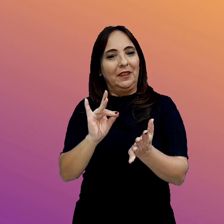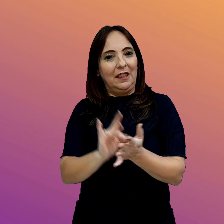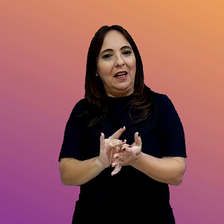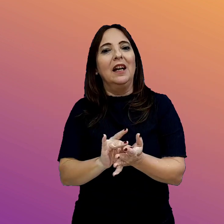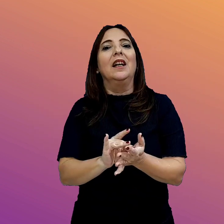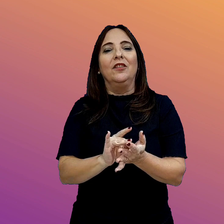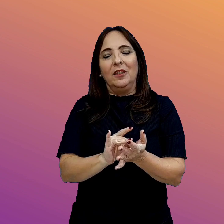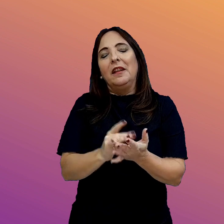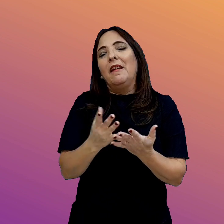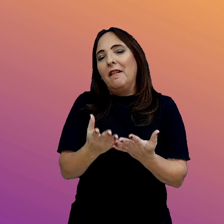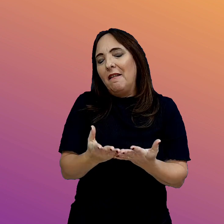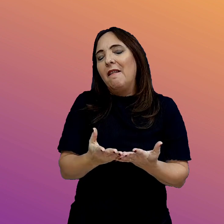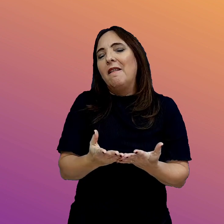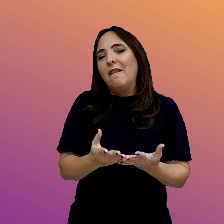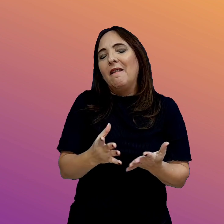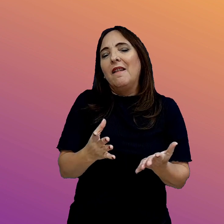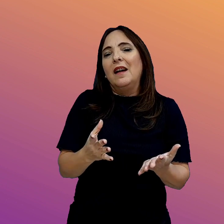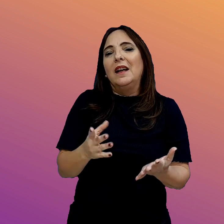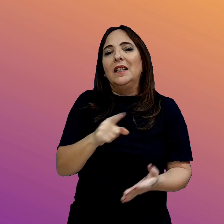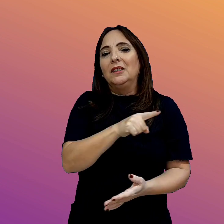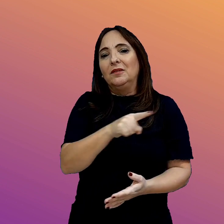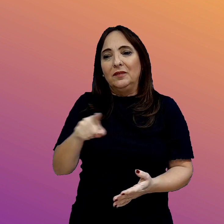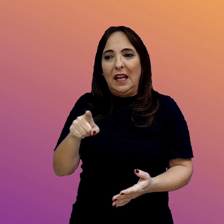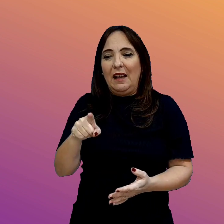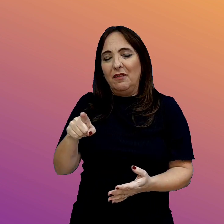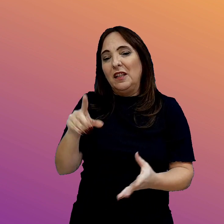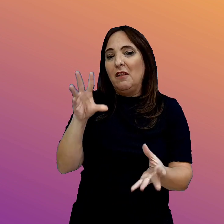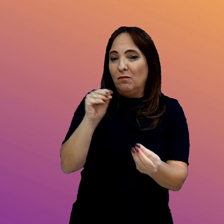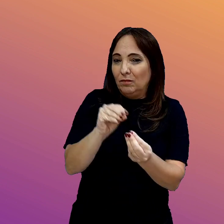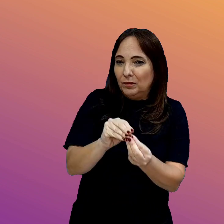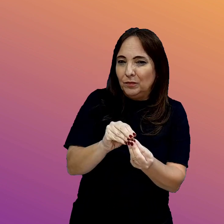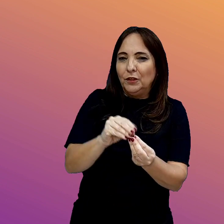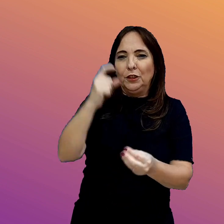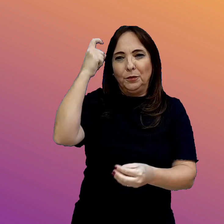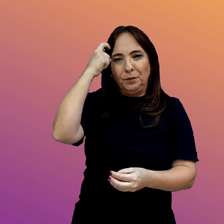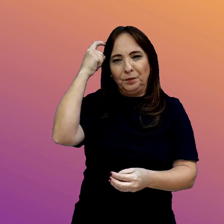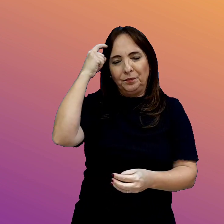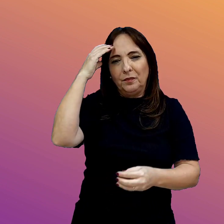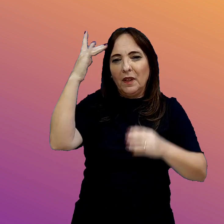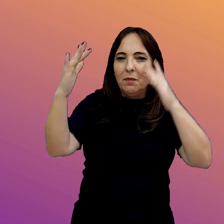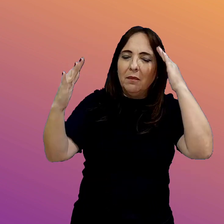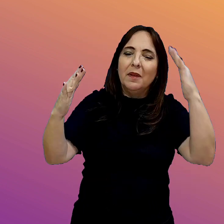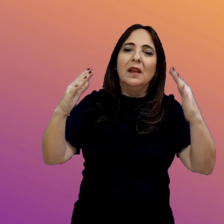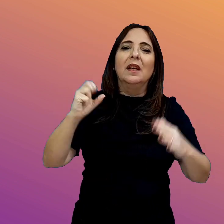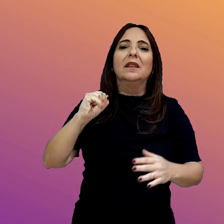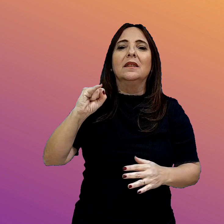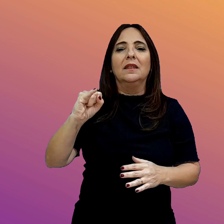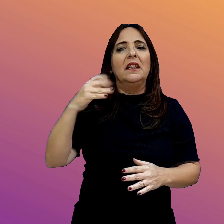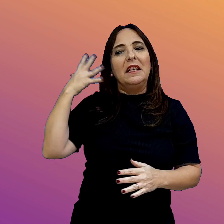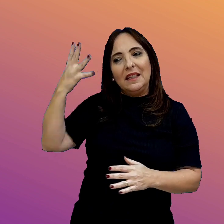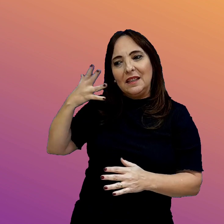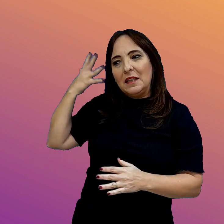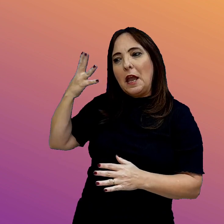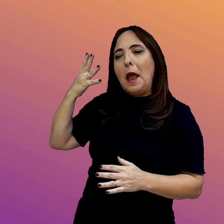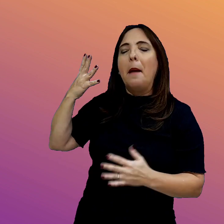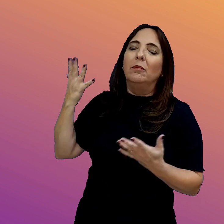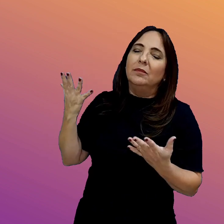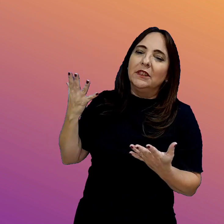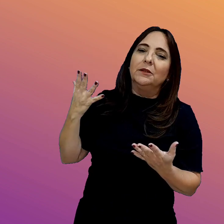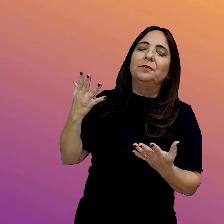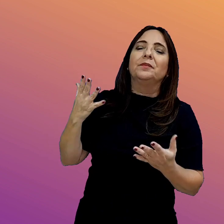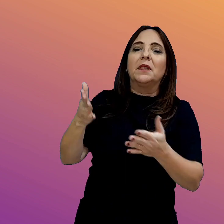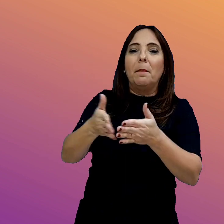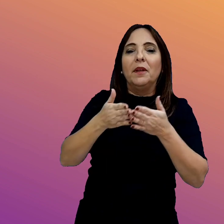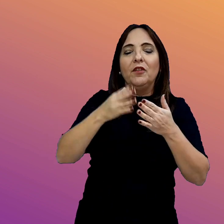vocês concluírem o pensamento de vocês, se vocês quiserem deixar ainda alguma mensagem, pedir para minha amiga Camila deixar